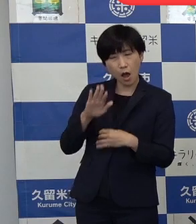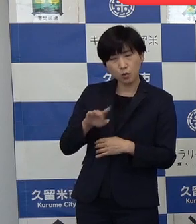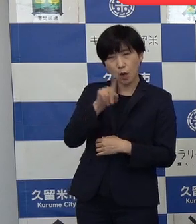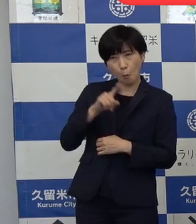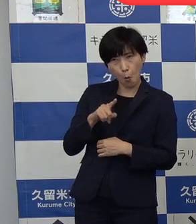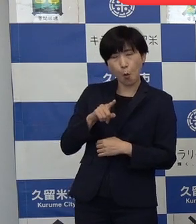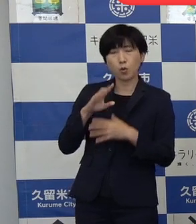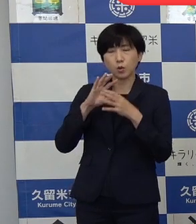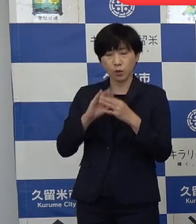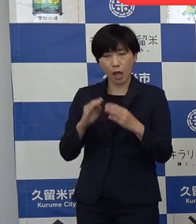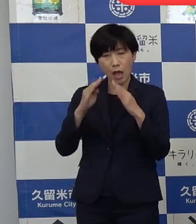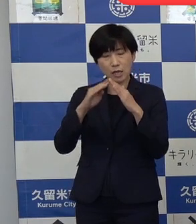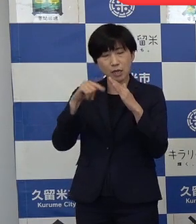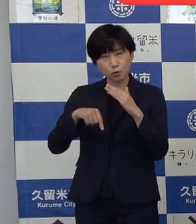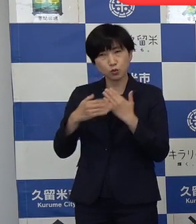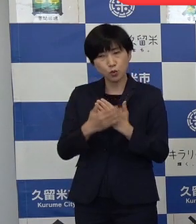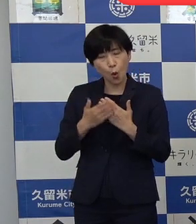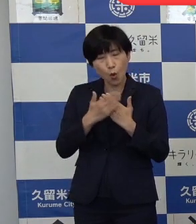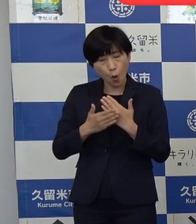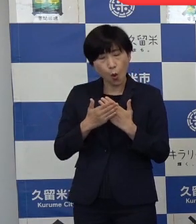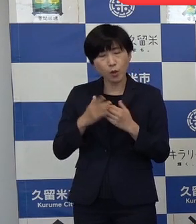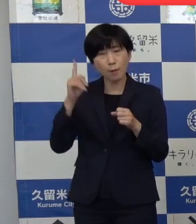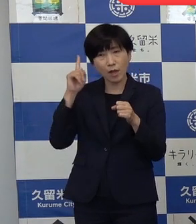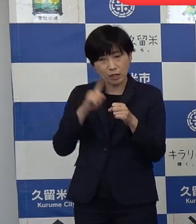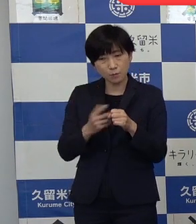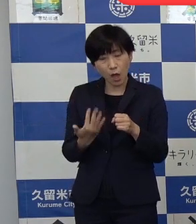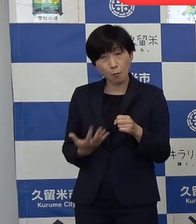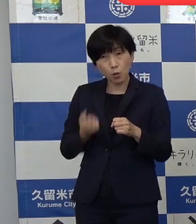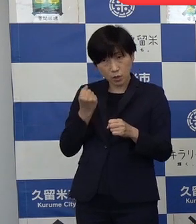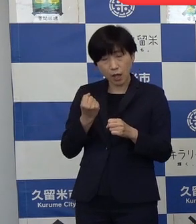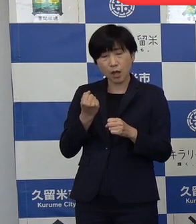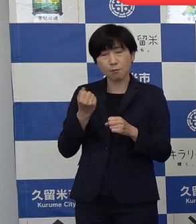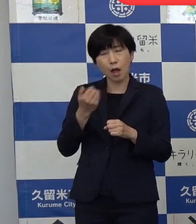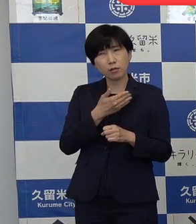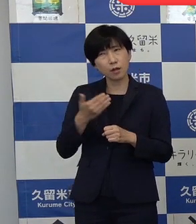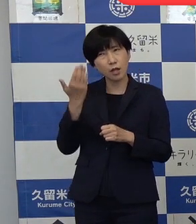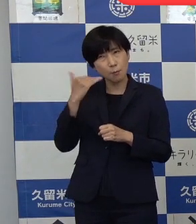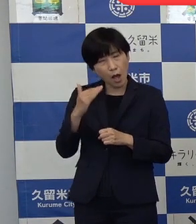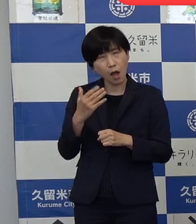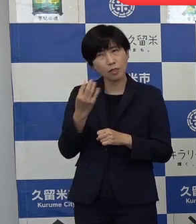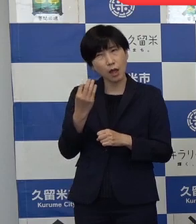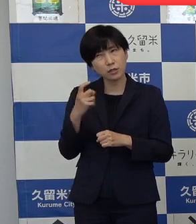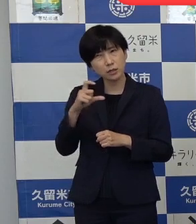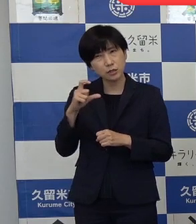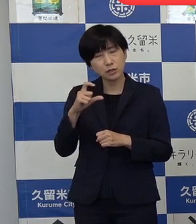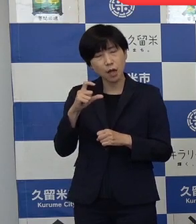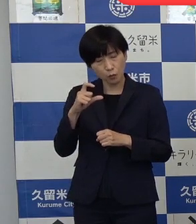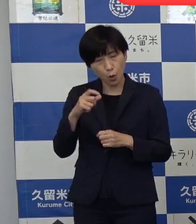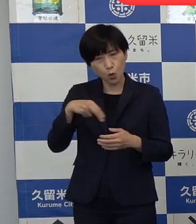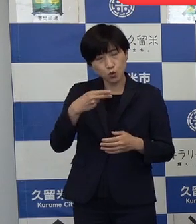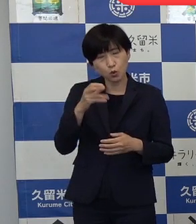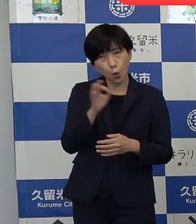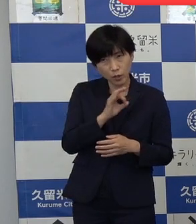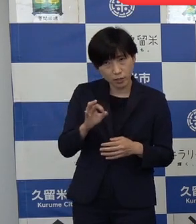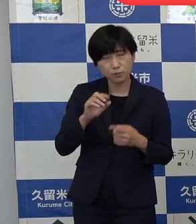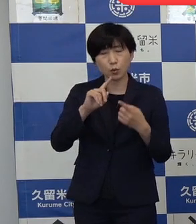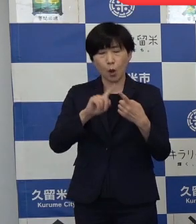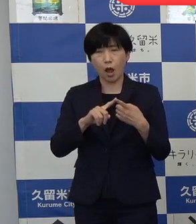ますので、自宅療養に備えて事前にできれば数日間の食料や、